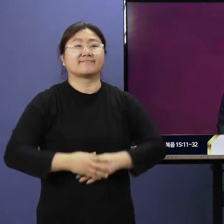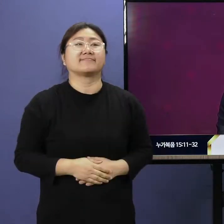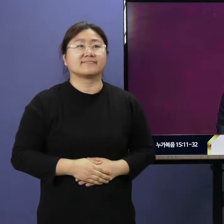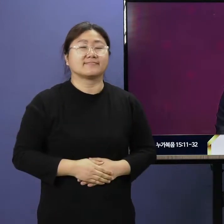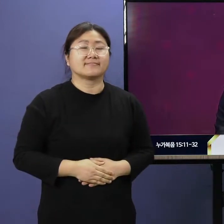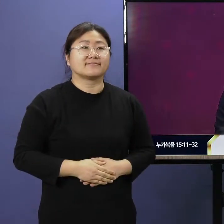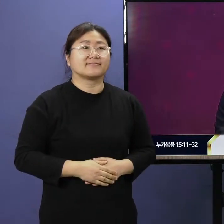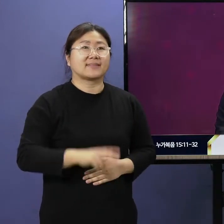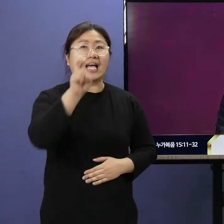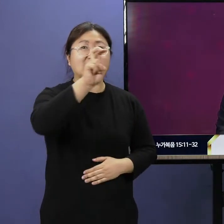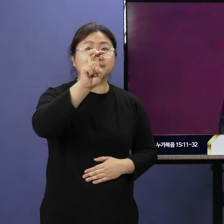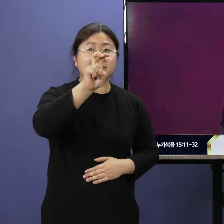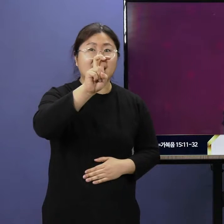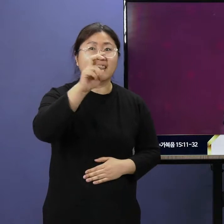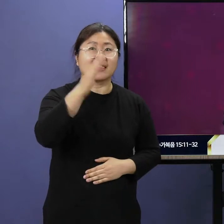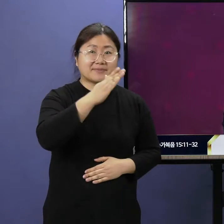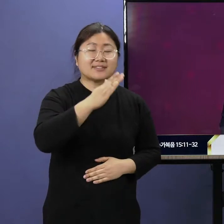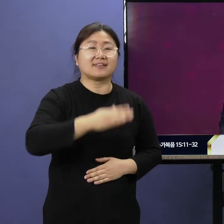제가